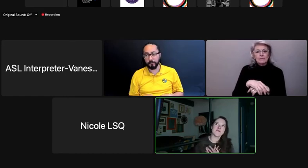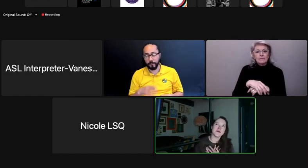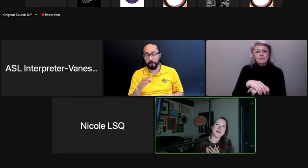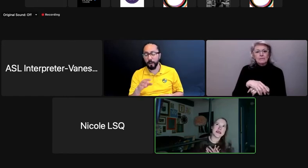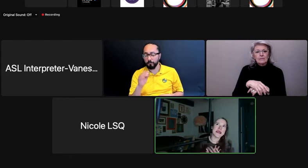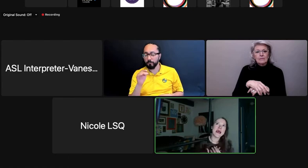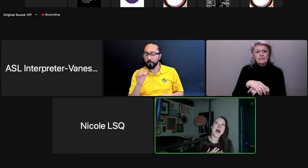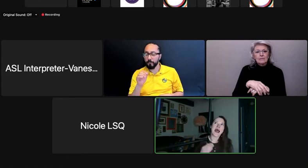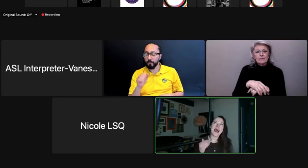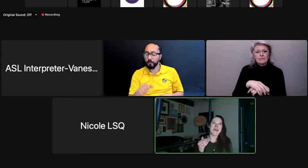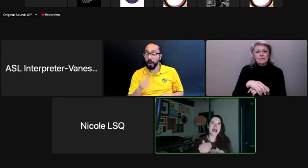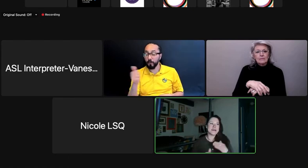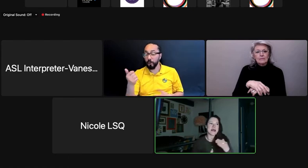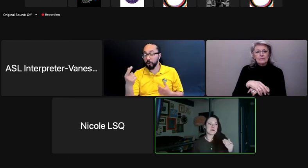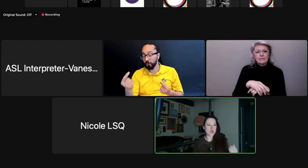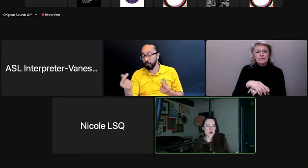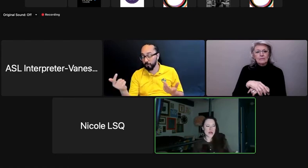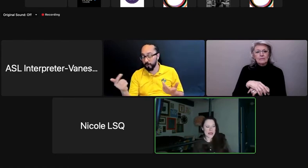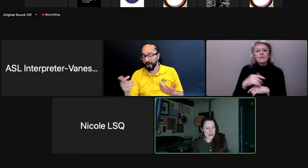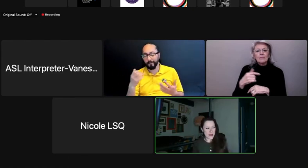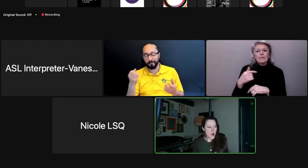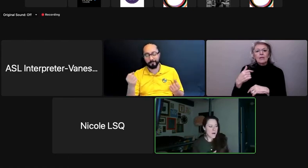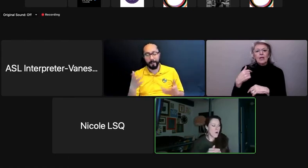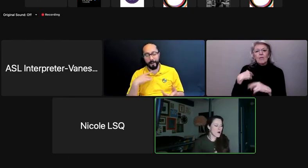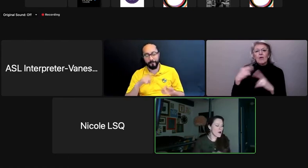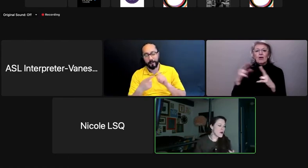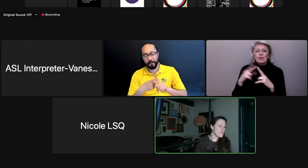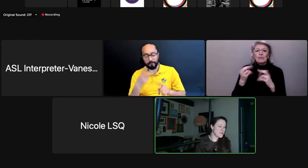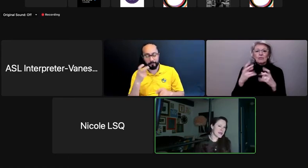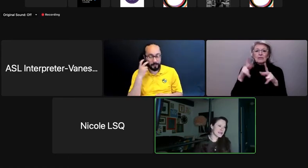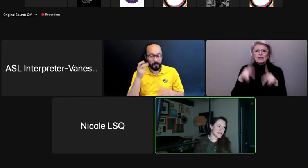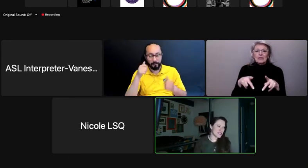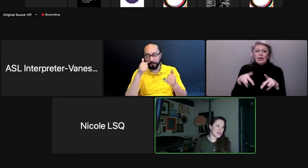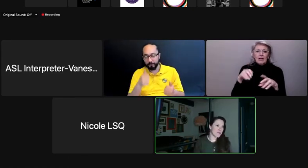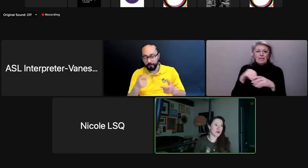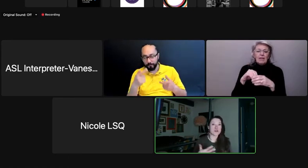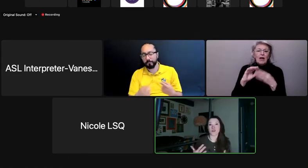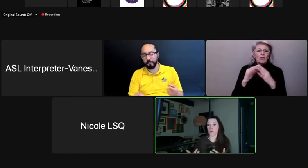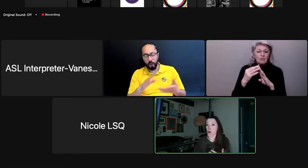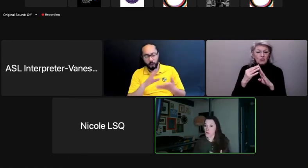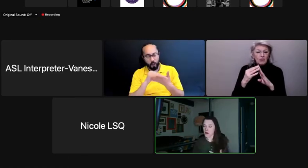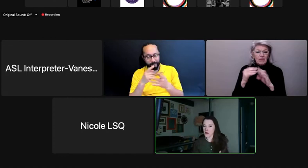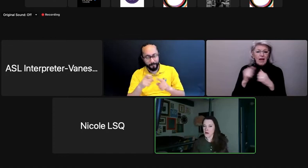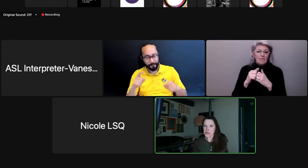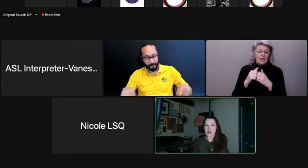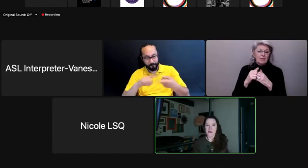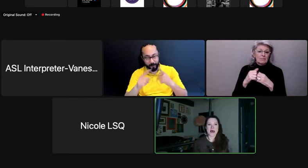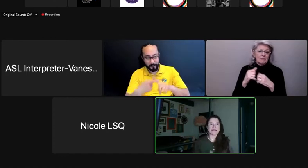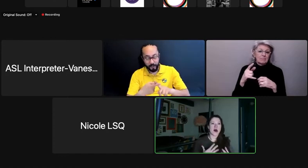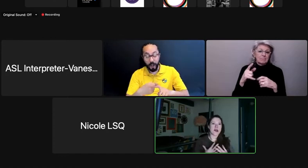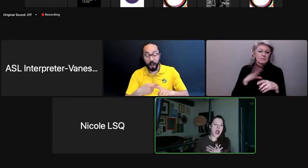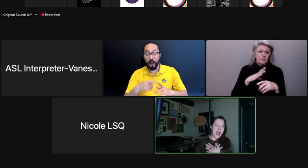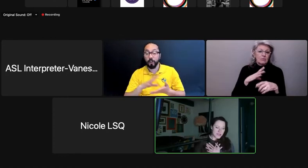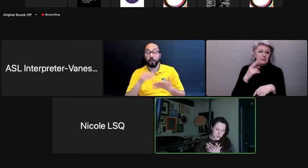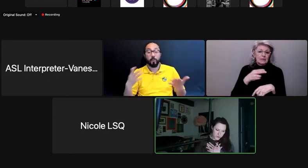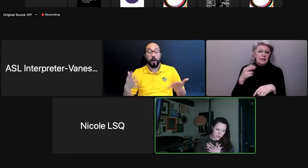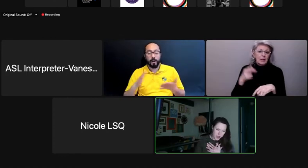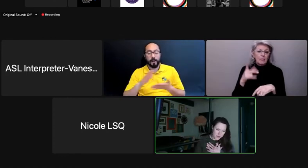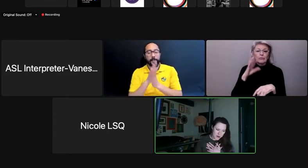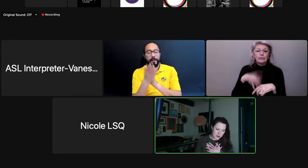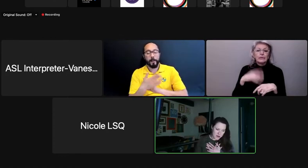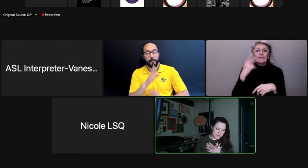en fait je connais plusieurs personnes dans les communautés avec des incapacités au niveau de la